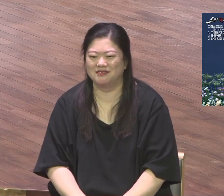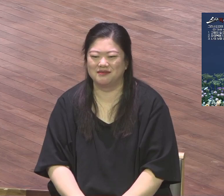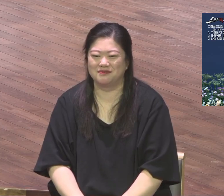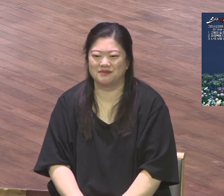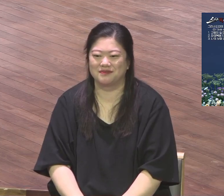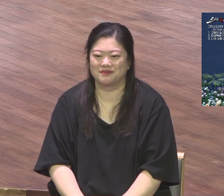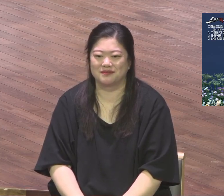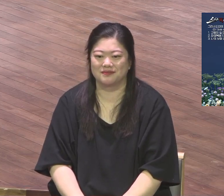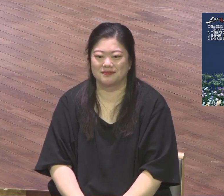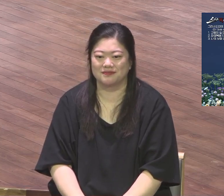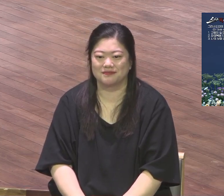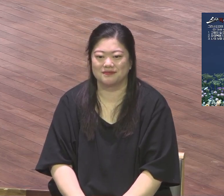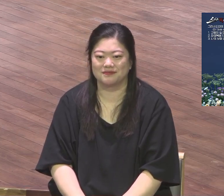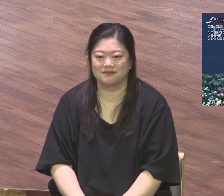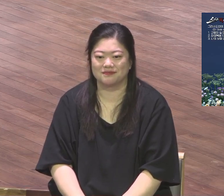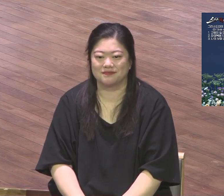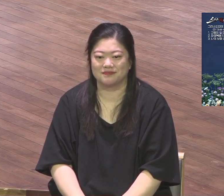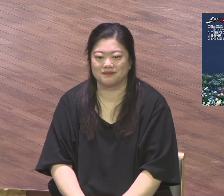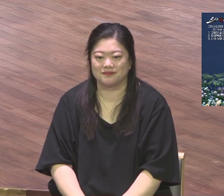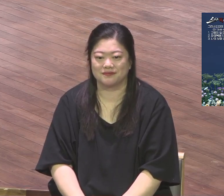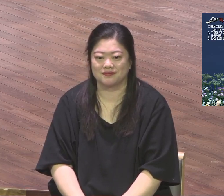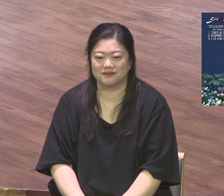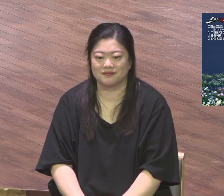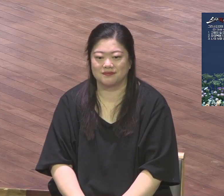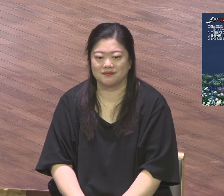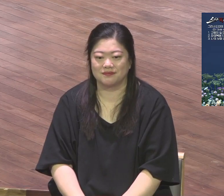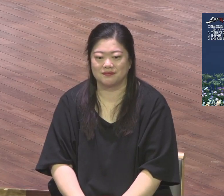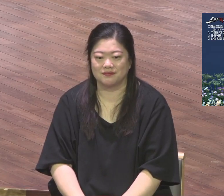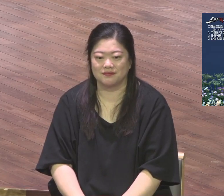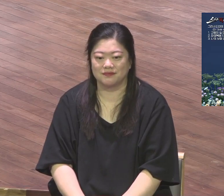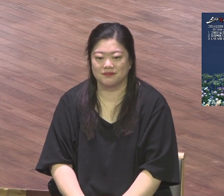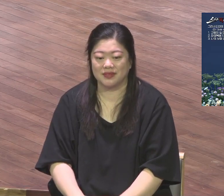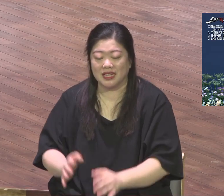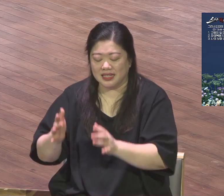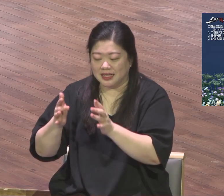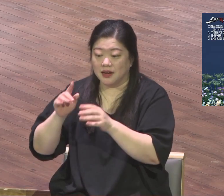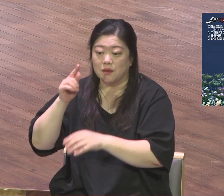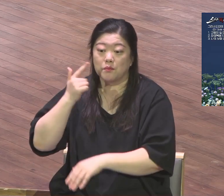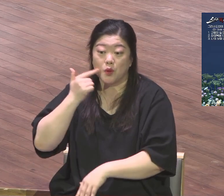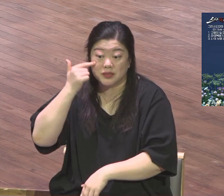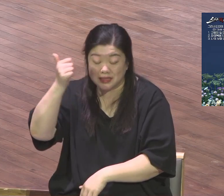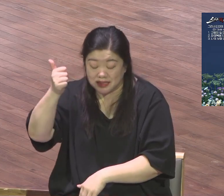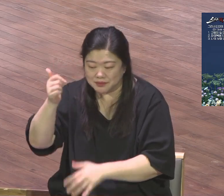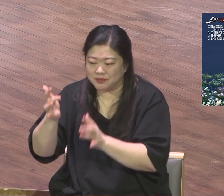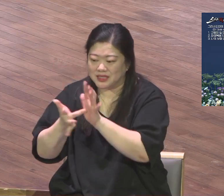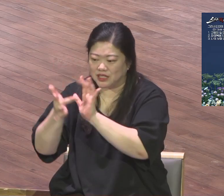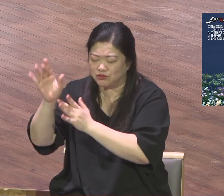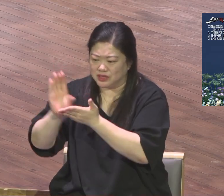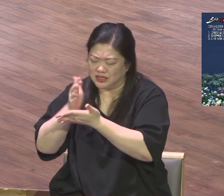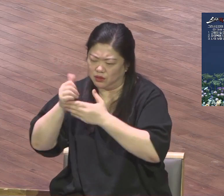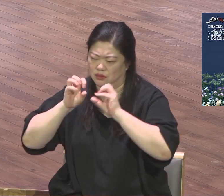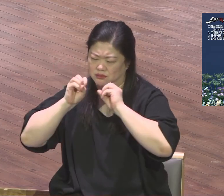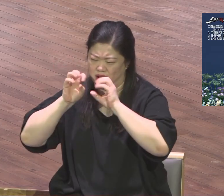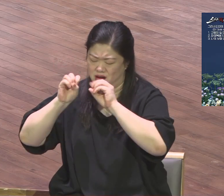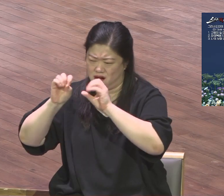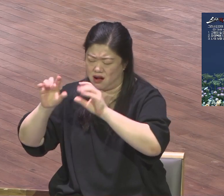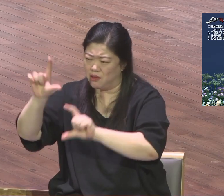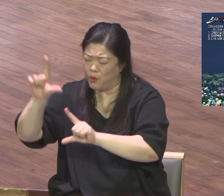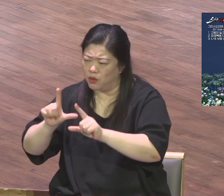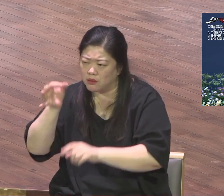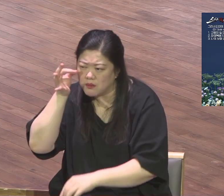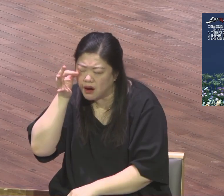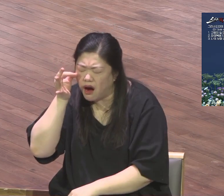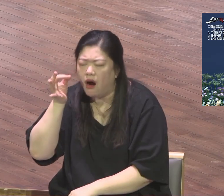예수 그리스도를 증거하는 목회자로 저는 헌신하고 이렇게 한